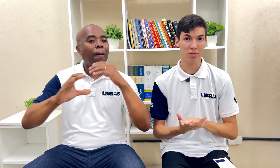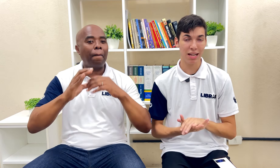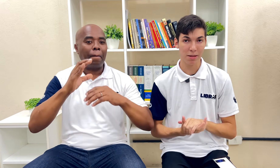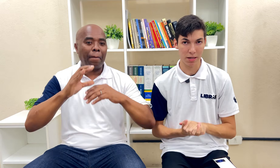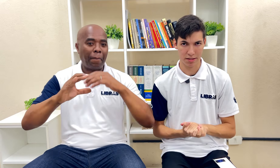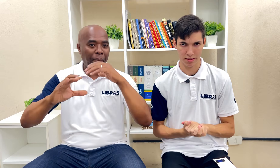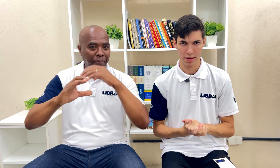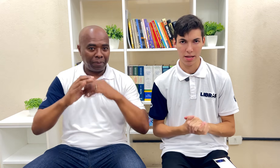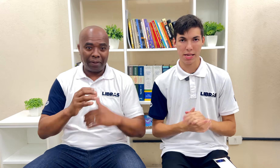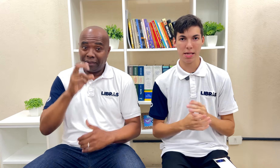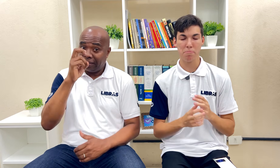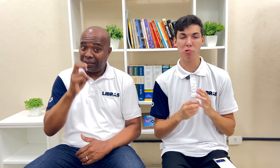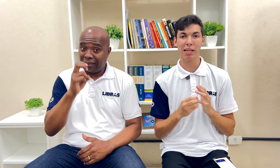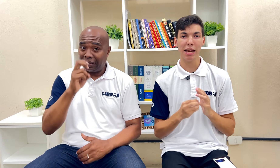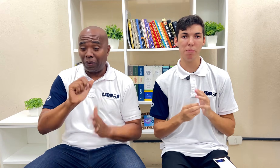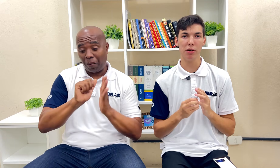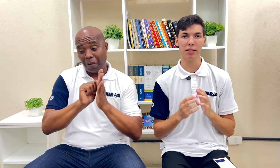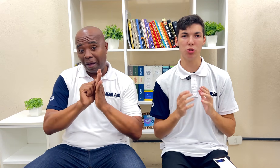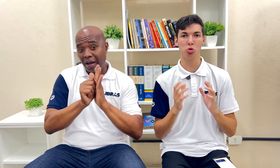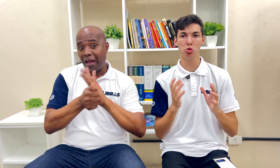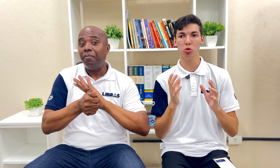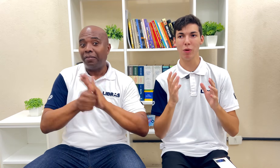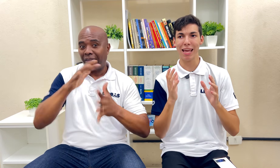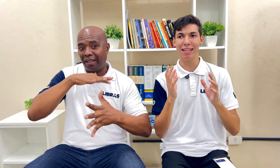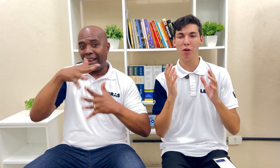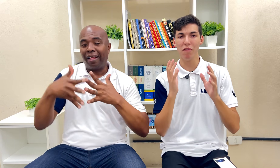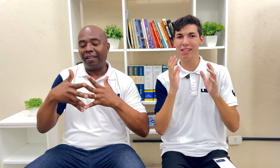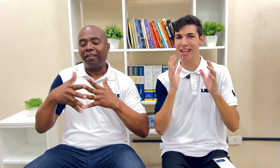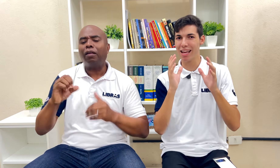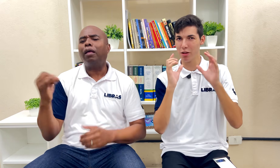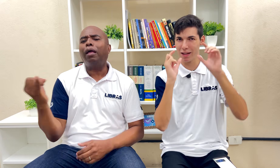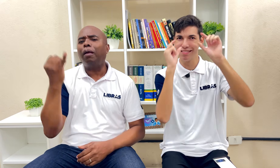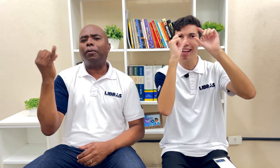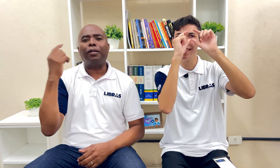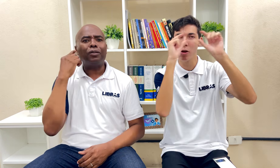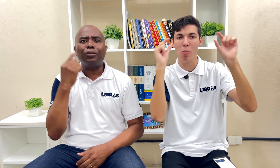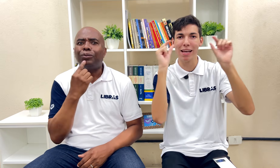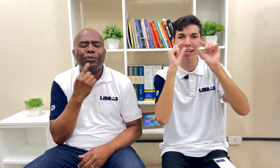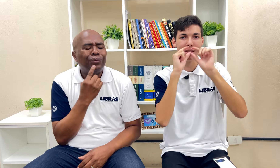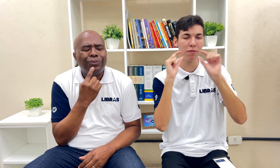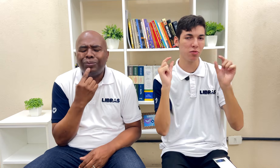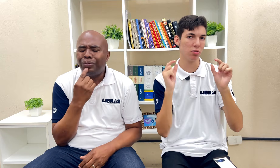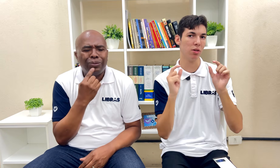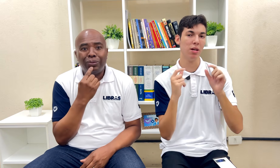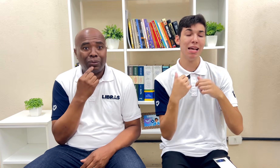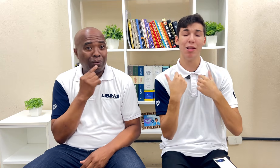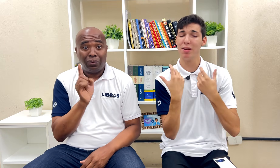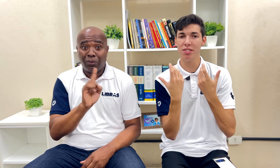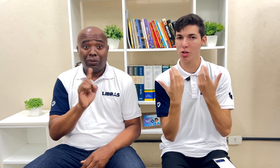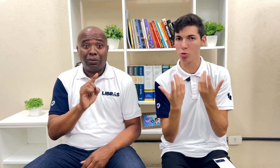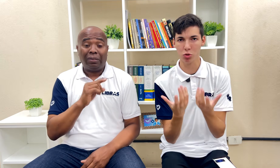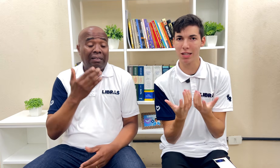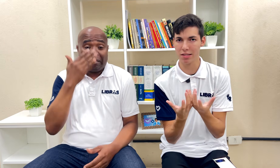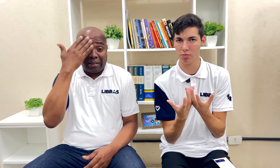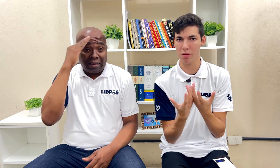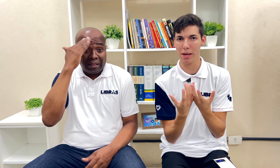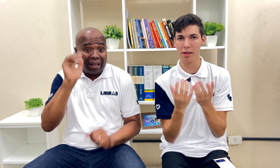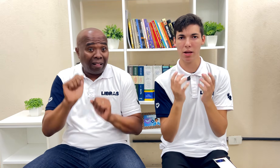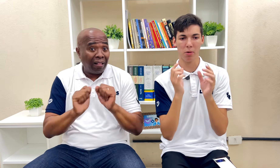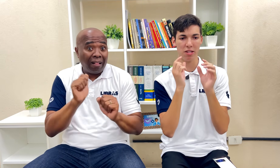da Libras. E por que ele é importante? O surdo, ele não vai entender como é que a letra funciona. Não existe a conjugação também, por